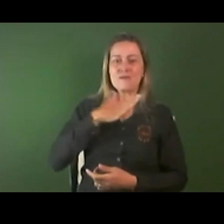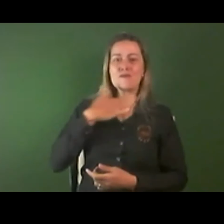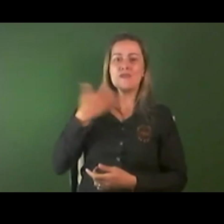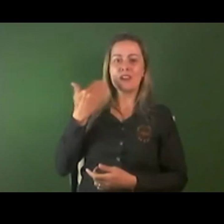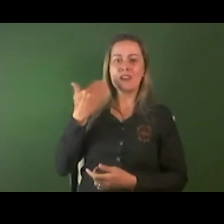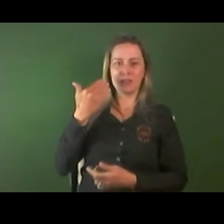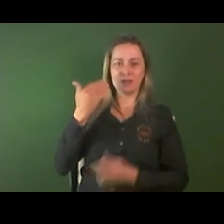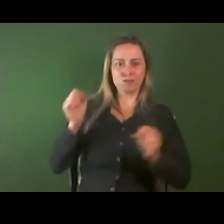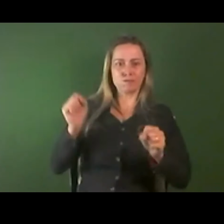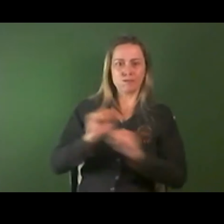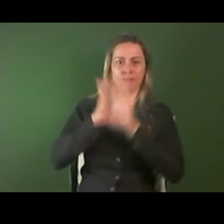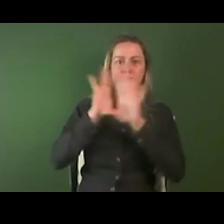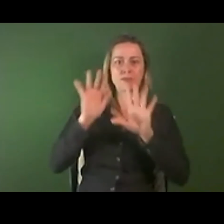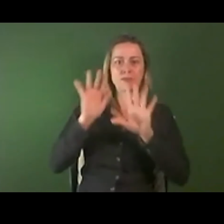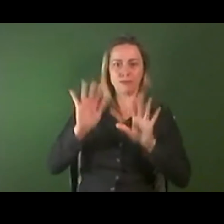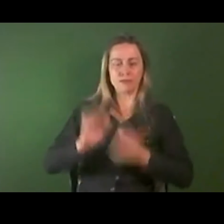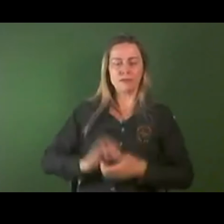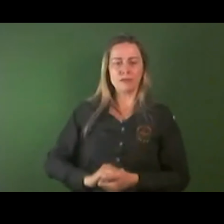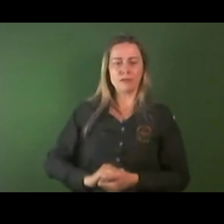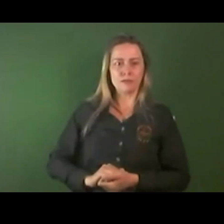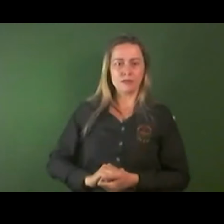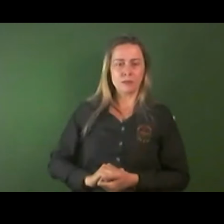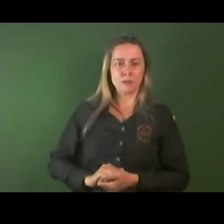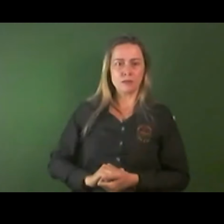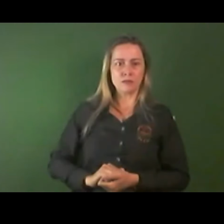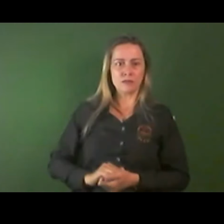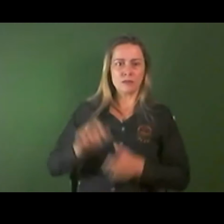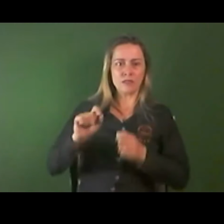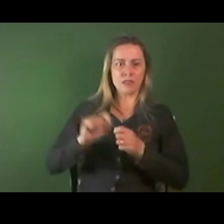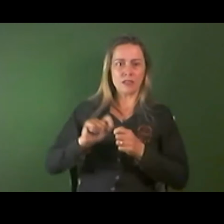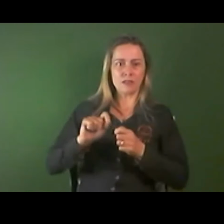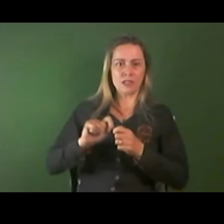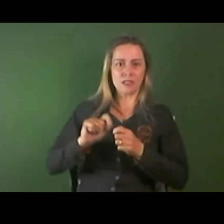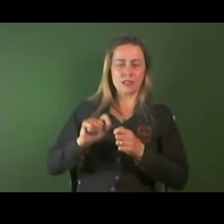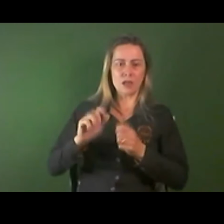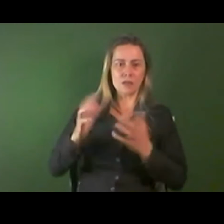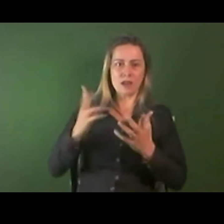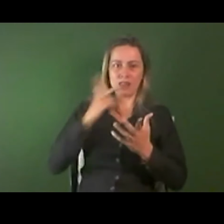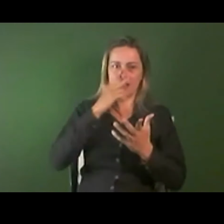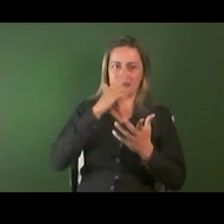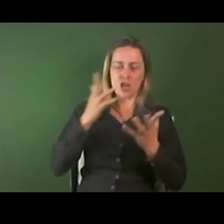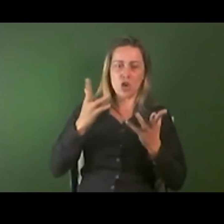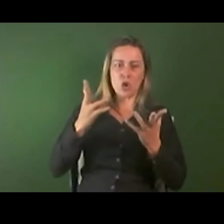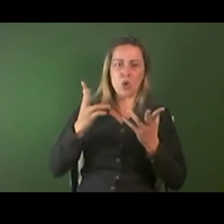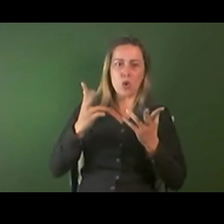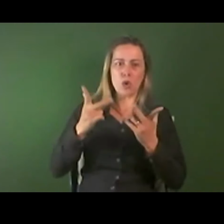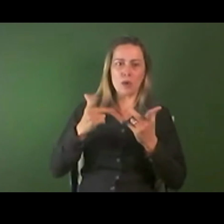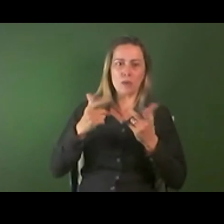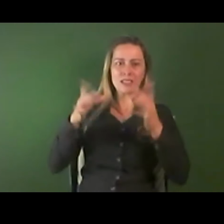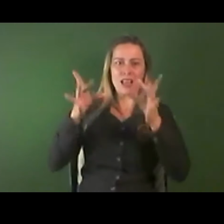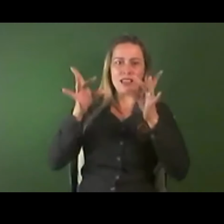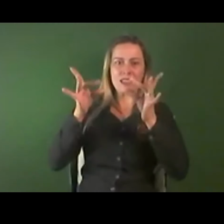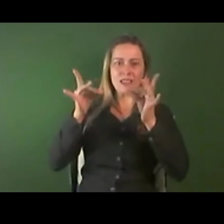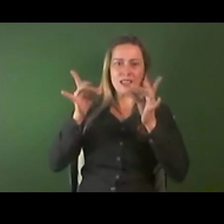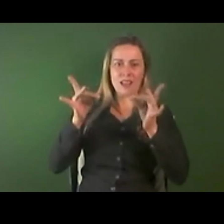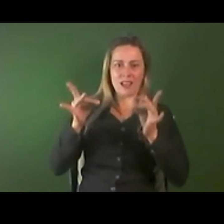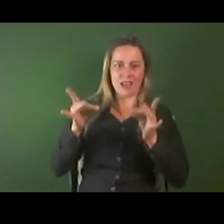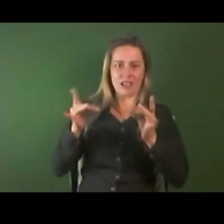Hiroshima. E ela vai fazer isso de uma maneira que eu acho sublime. Ela coloca essas roupas delicadamente, porque são roupas que